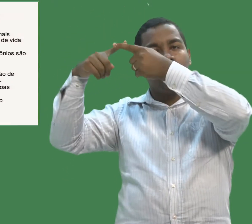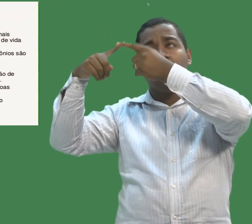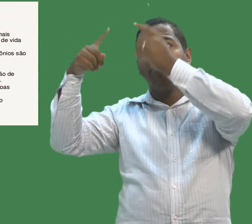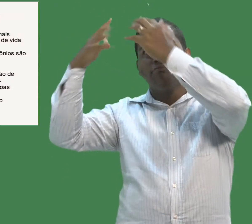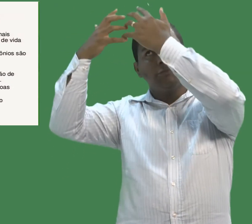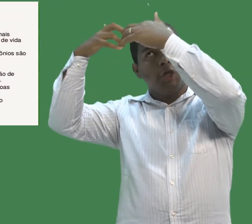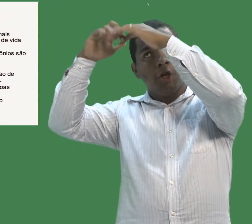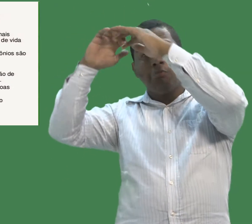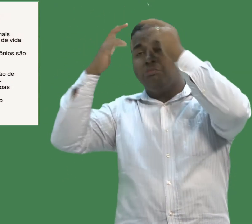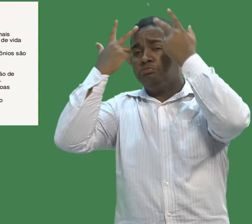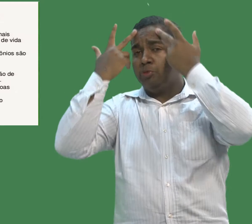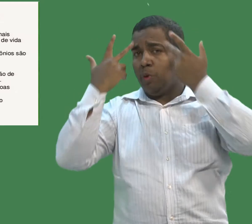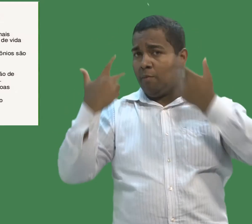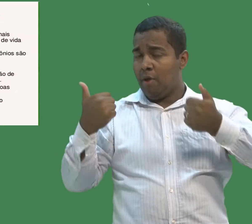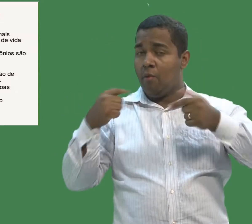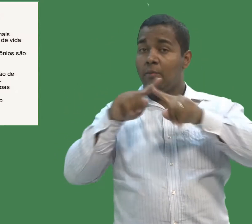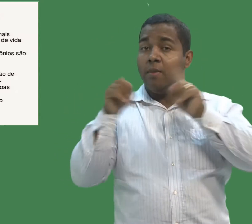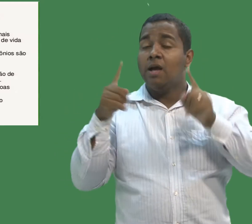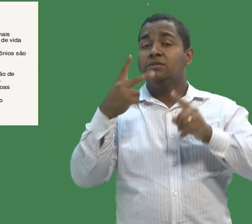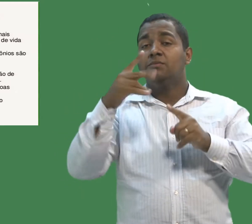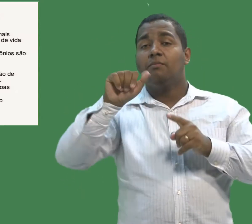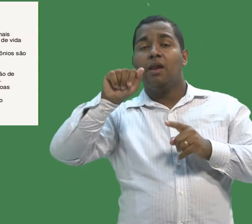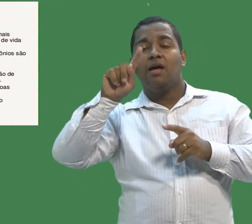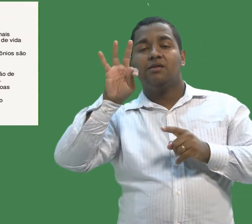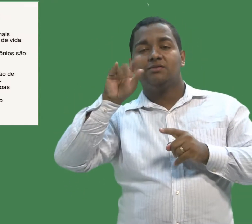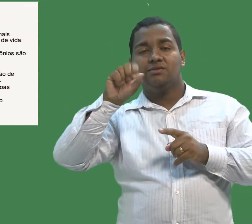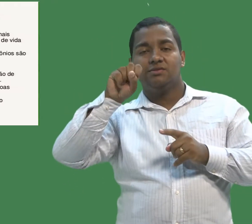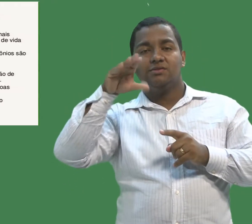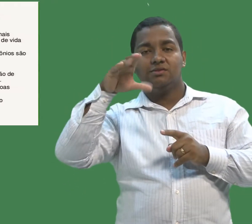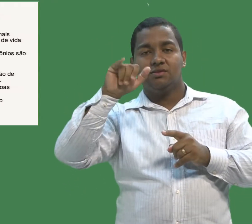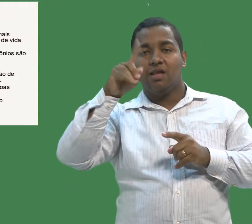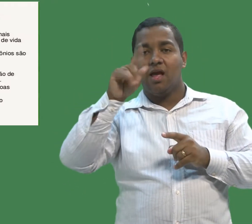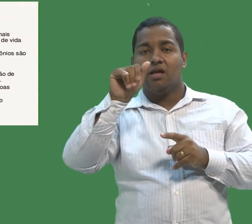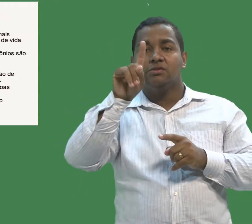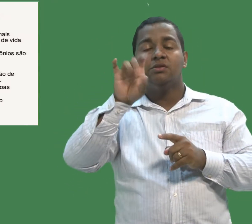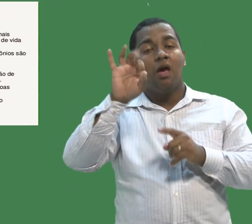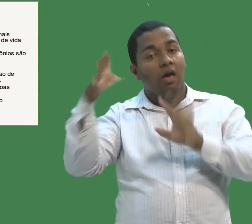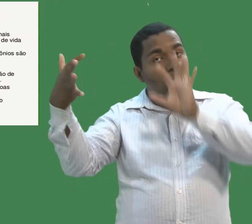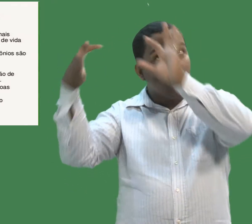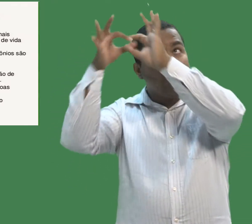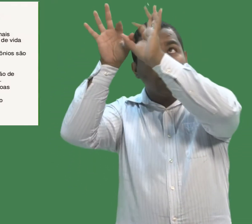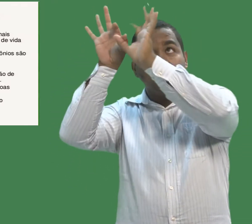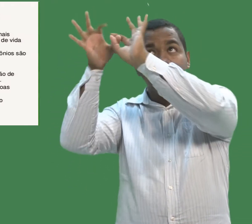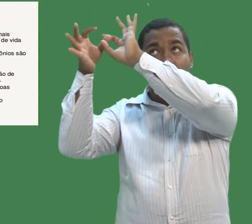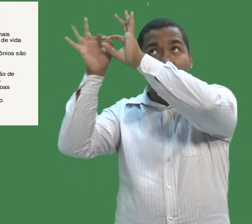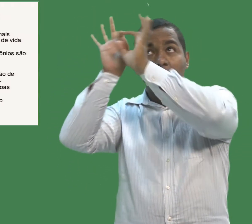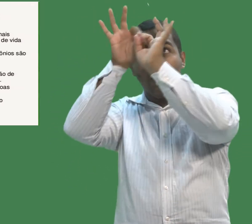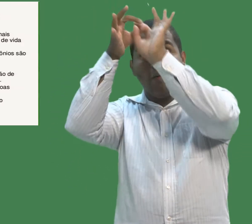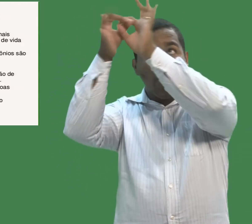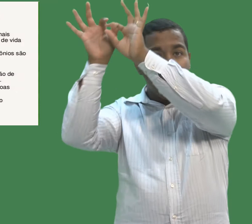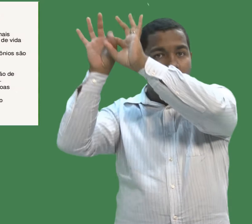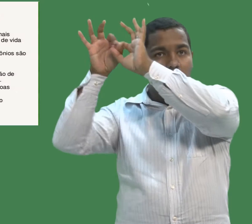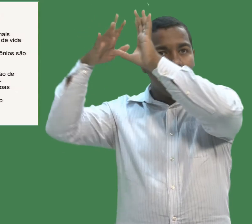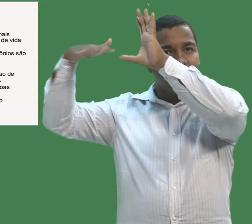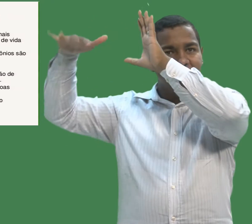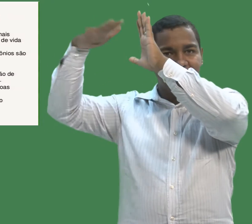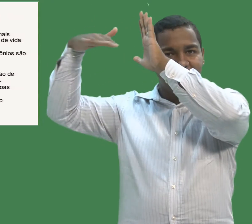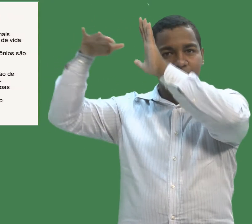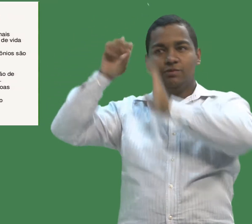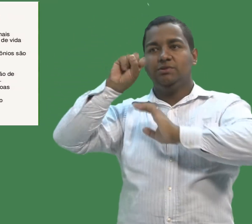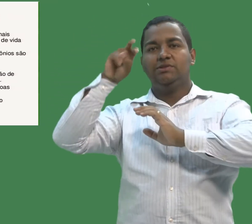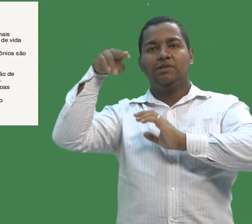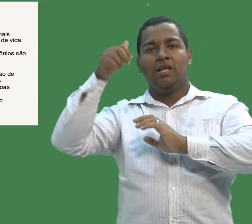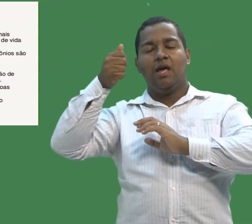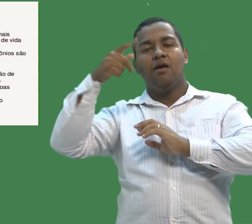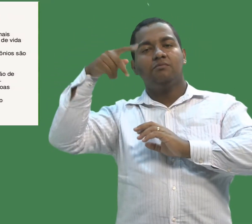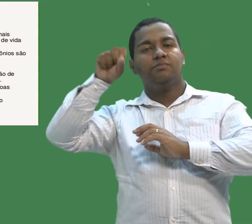funciona integralmente. A plasticidade é a possibilidade ampla de formação de conexões entre neurônios a partir das